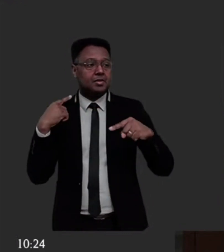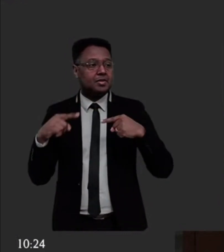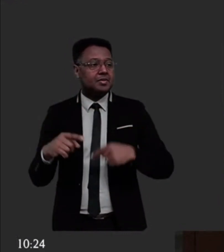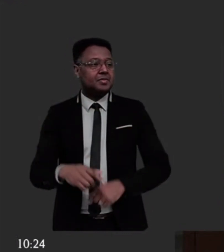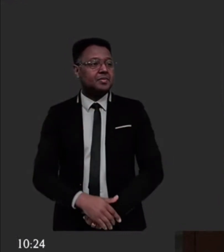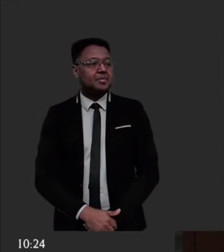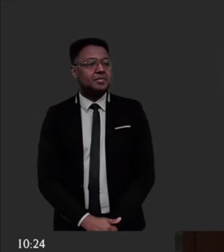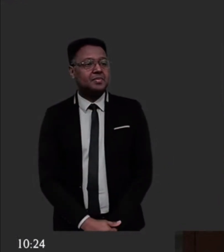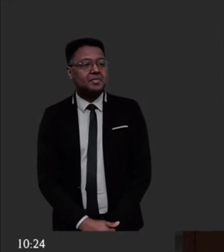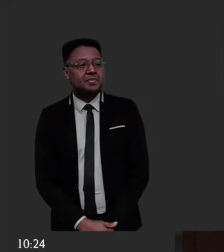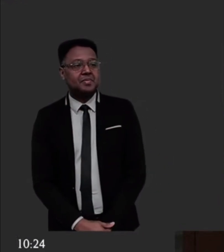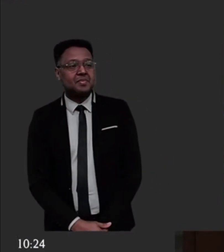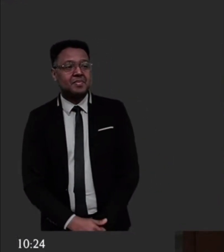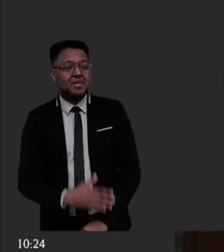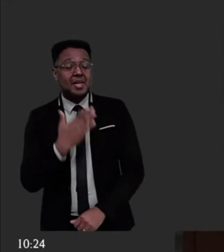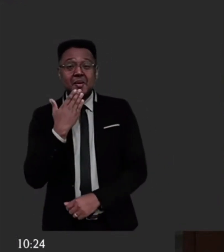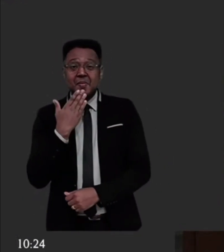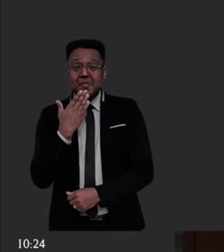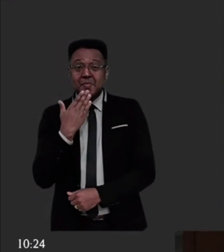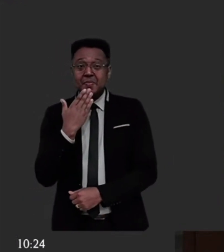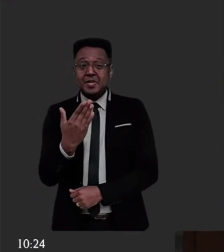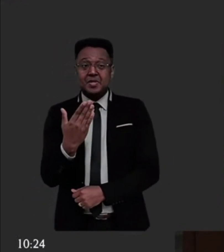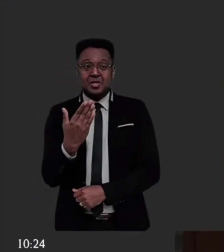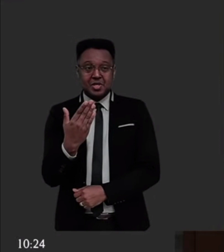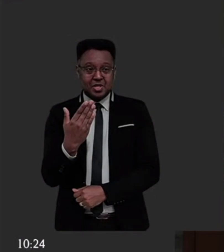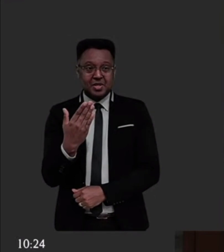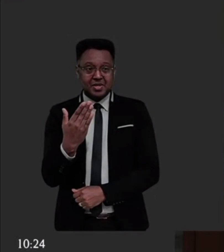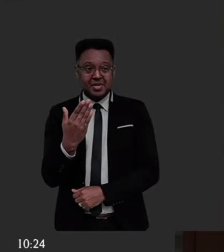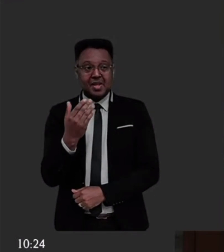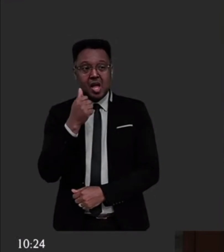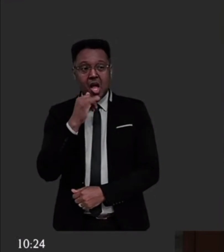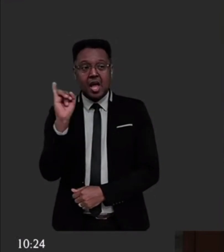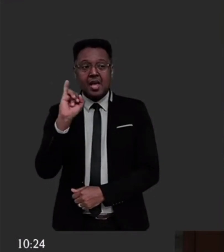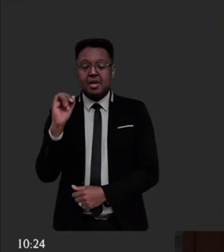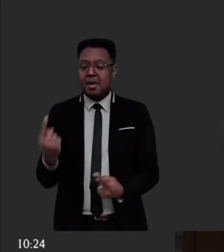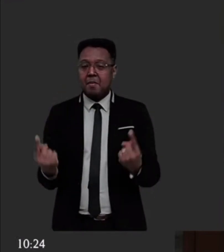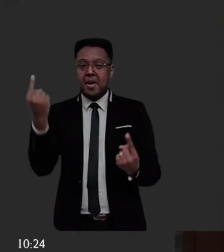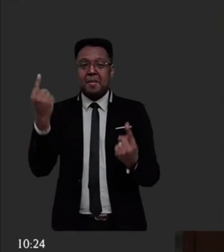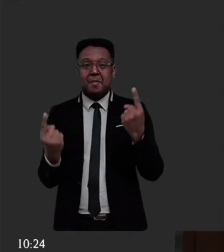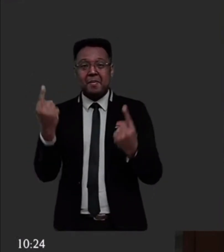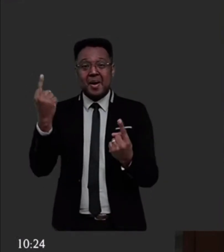Louvado seja Deus que foram chamados em duas irmãs, o mesmo hino.